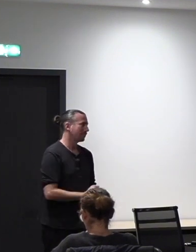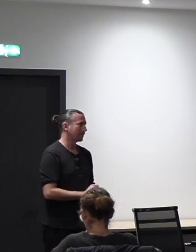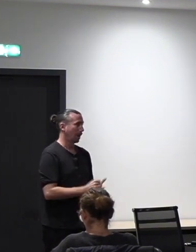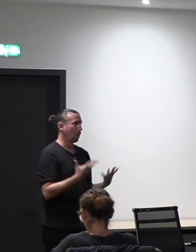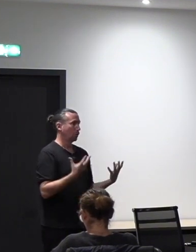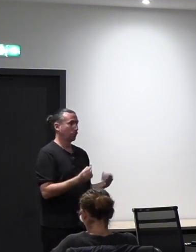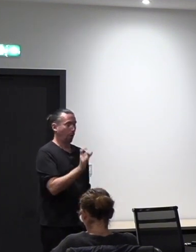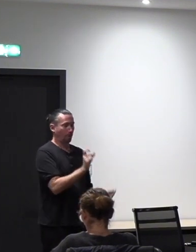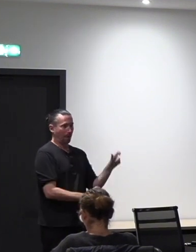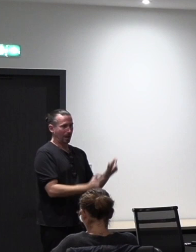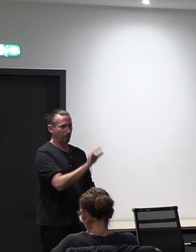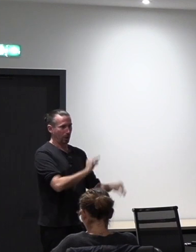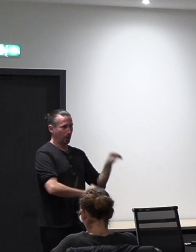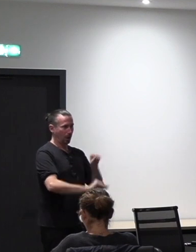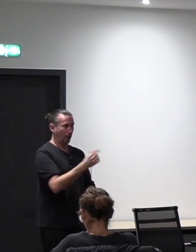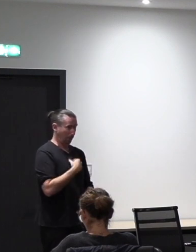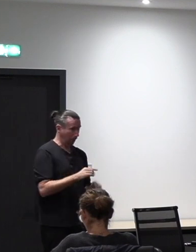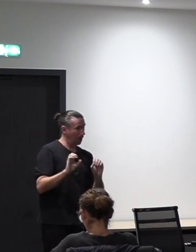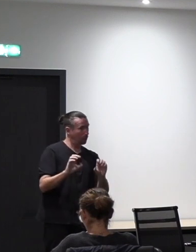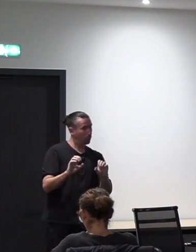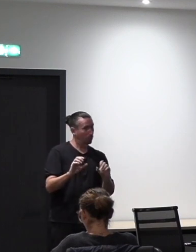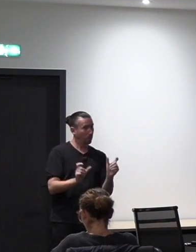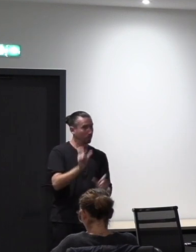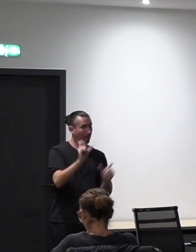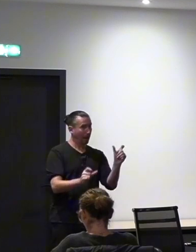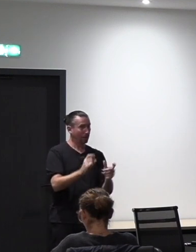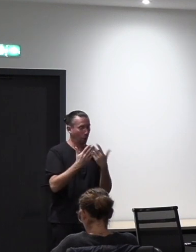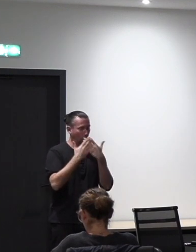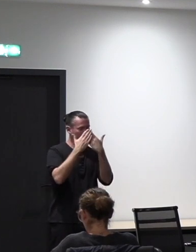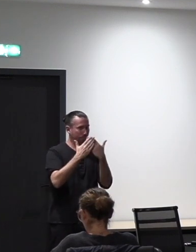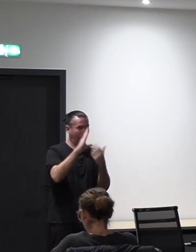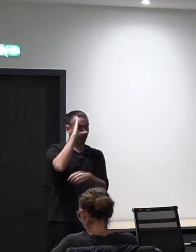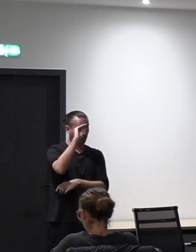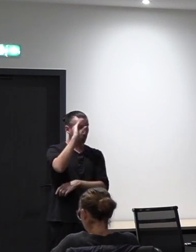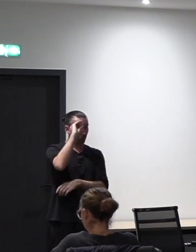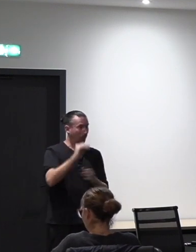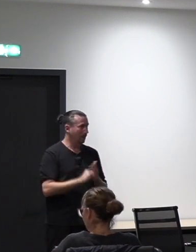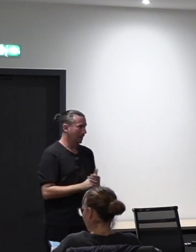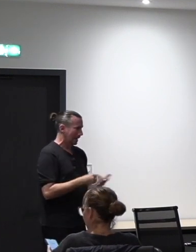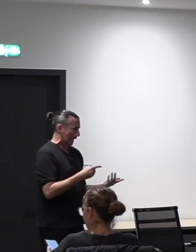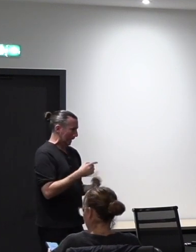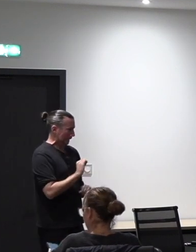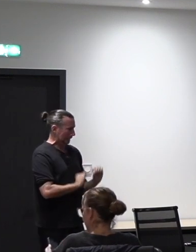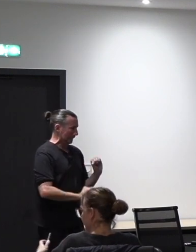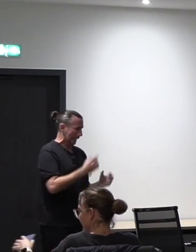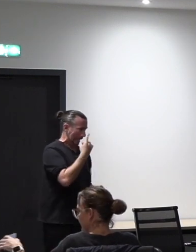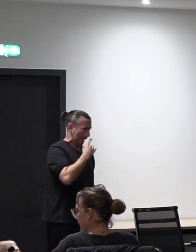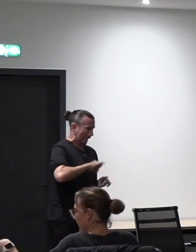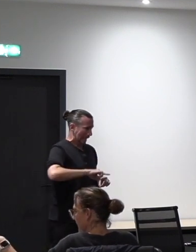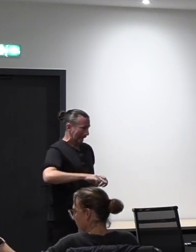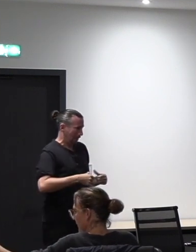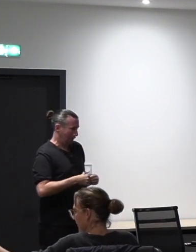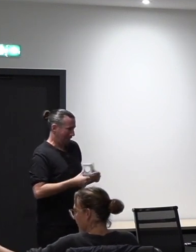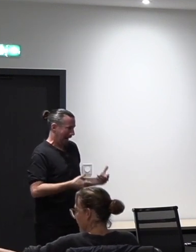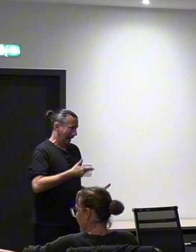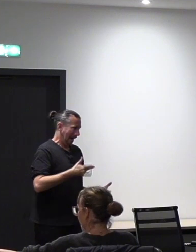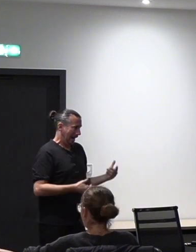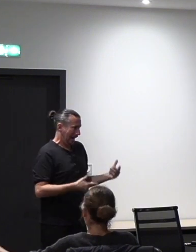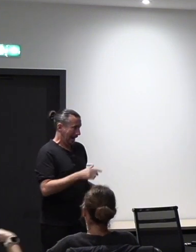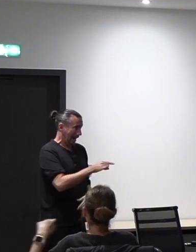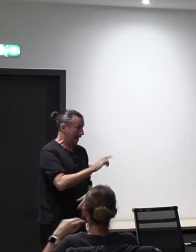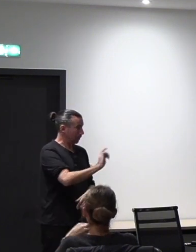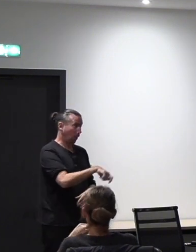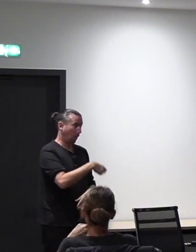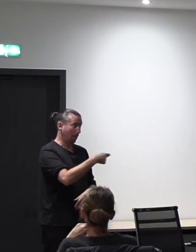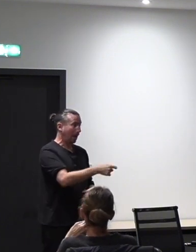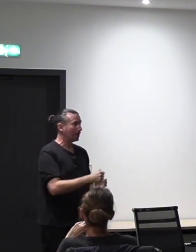en général, et je donne des cours à des étudiants, ils sont gênés. Ils sont gênés et c'est normal d'être gêné. Je vous ai dit que je suis